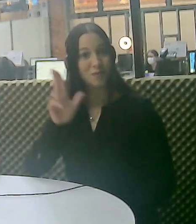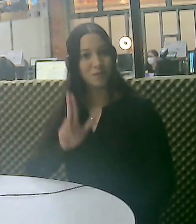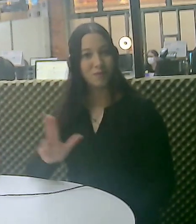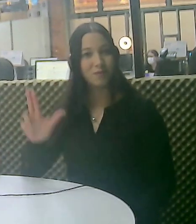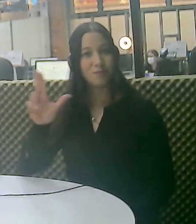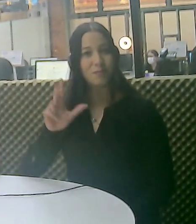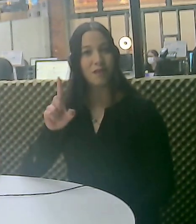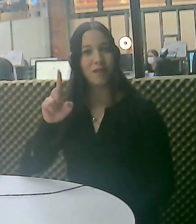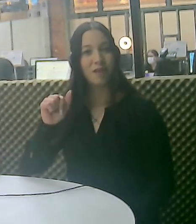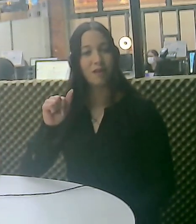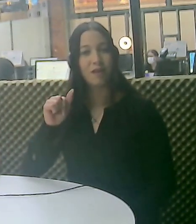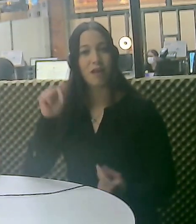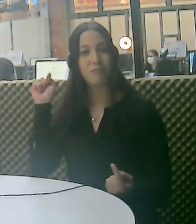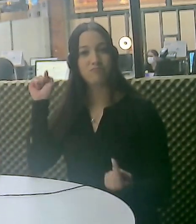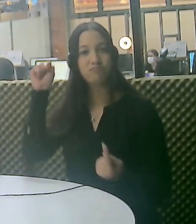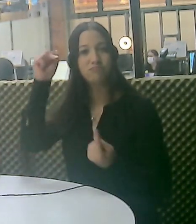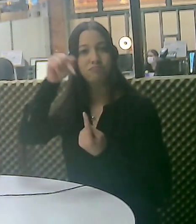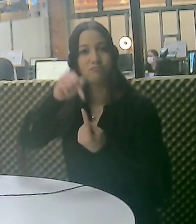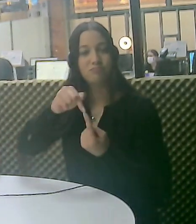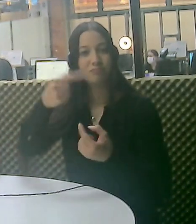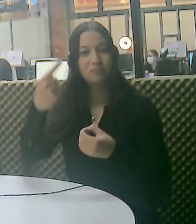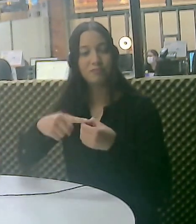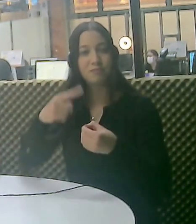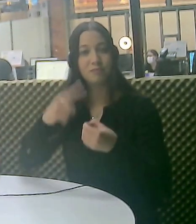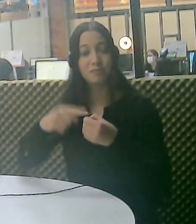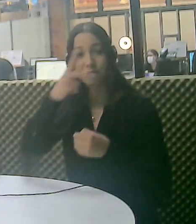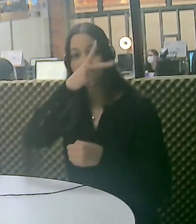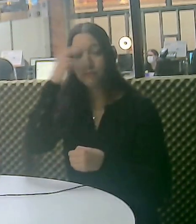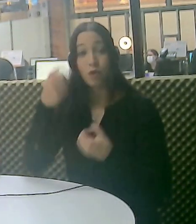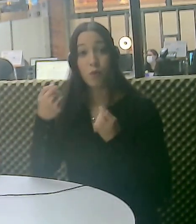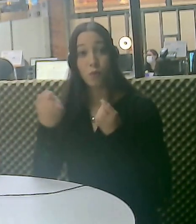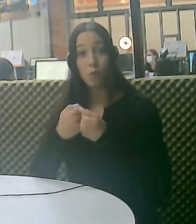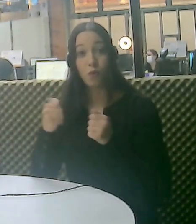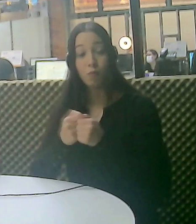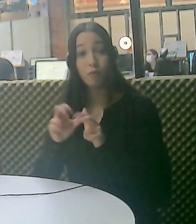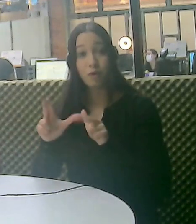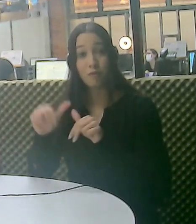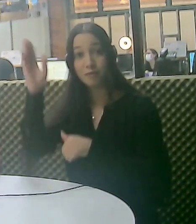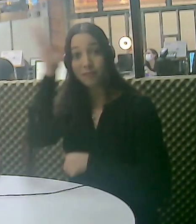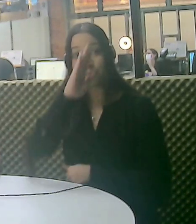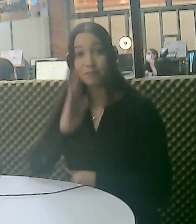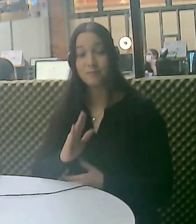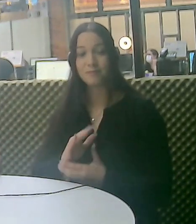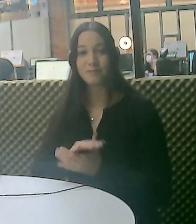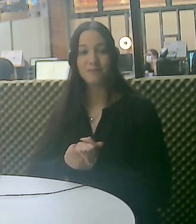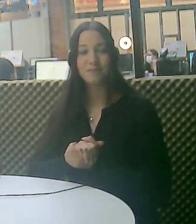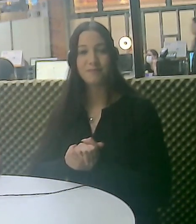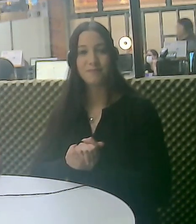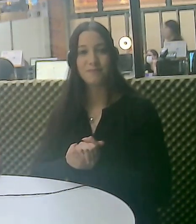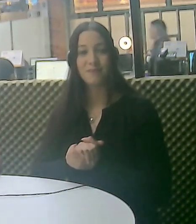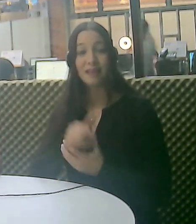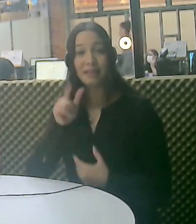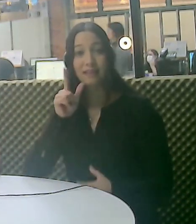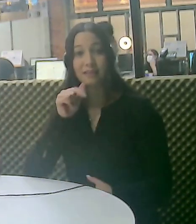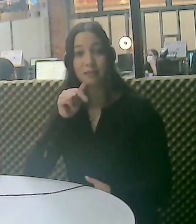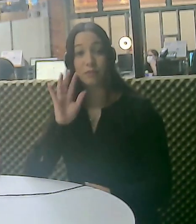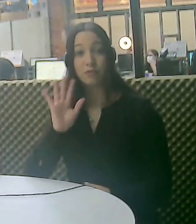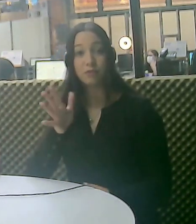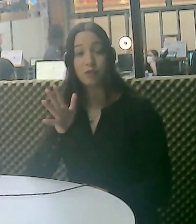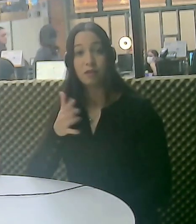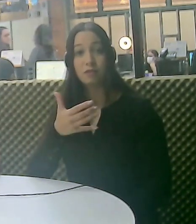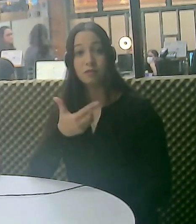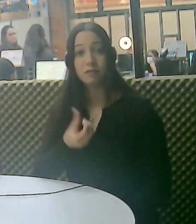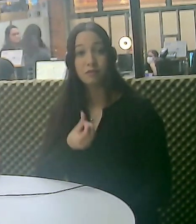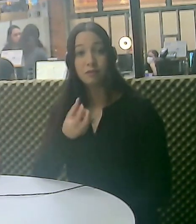Uberlândia está entre os destinos mais reservados por passageiros de ônibus no Brasil. Demais já executou